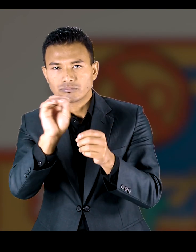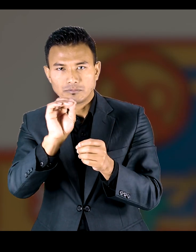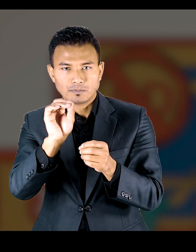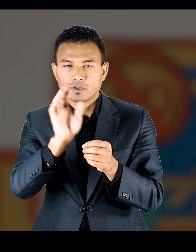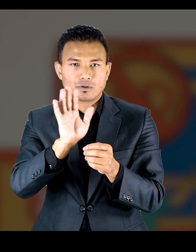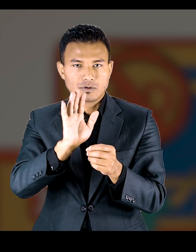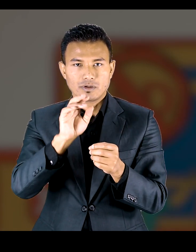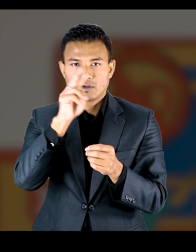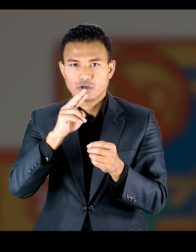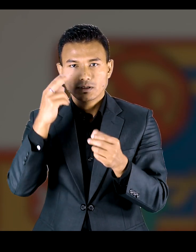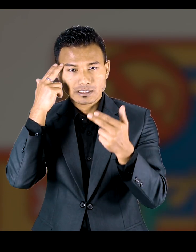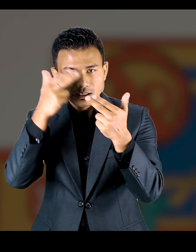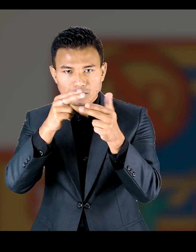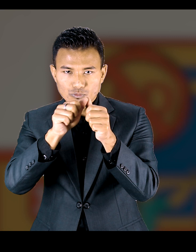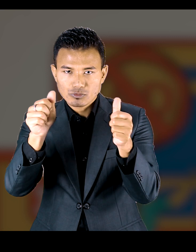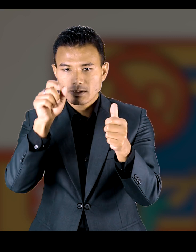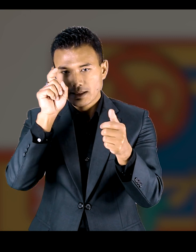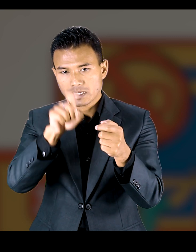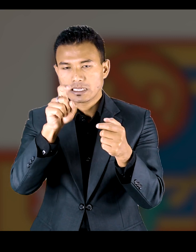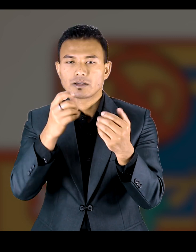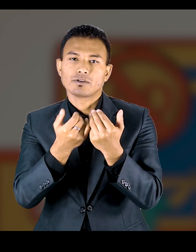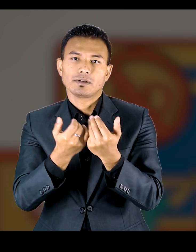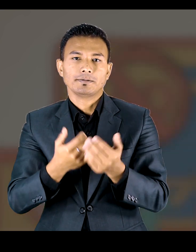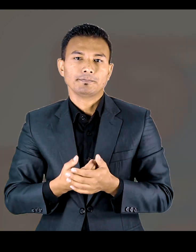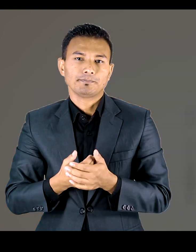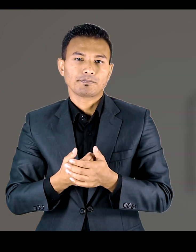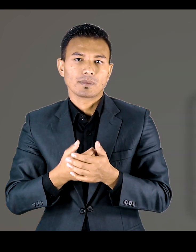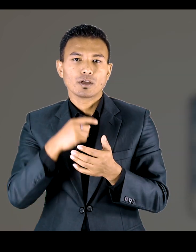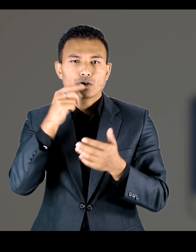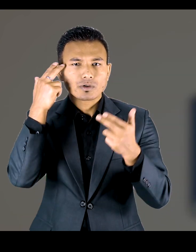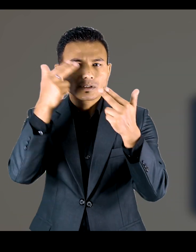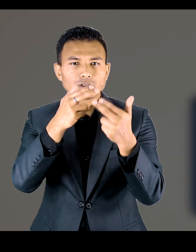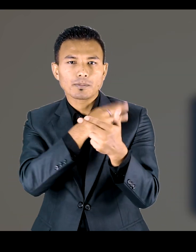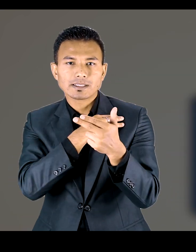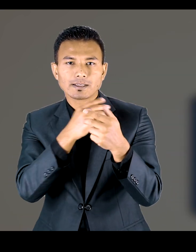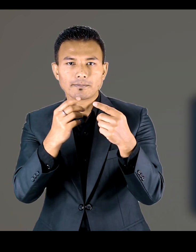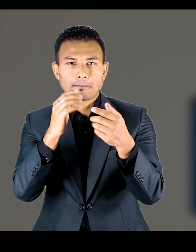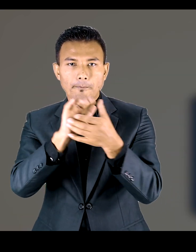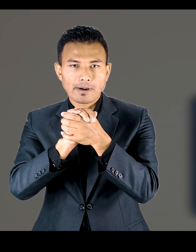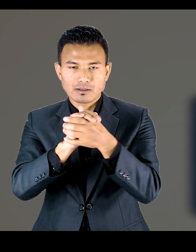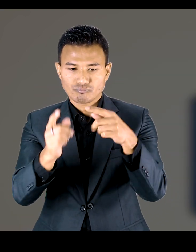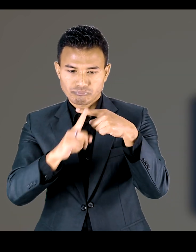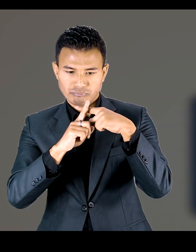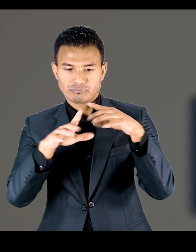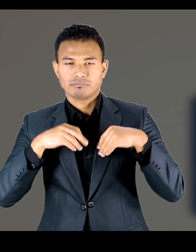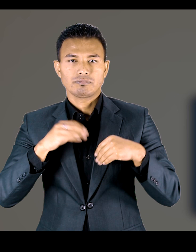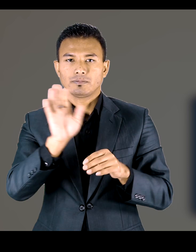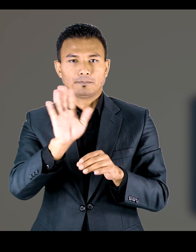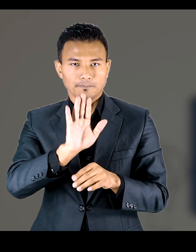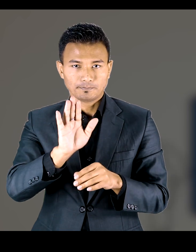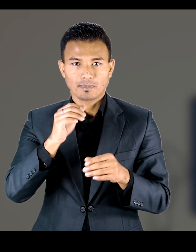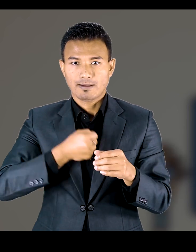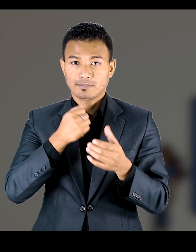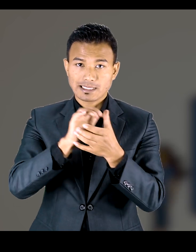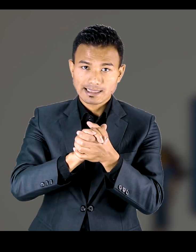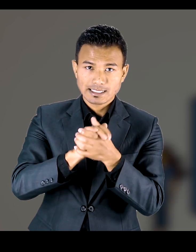नगर्ने, परिचित लिङ्कहरू मात्रै हेर्ने, नचिनेको मान्छेको फ्रेन्ड रिक्वेस्ट स्वीकार नगर्ने,